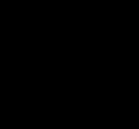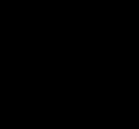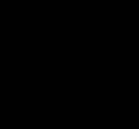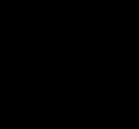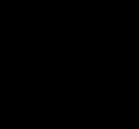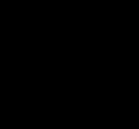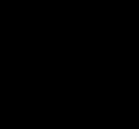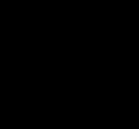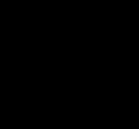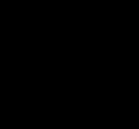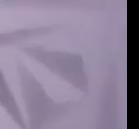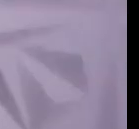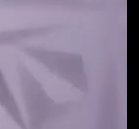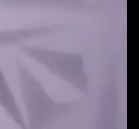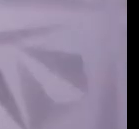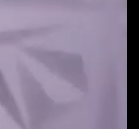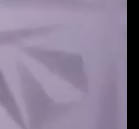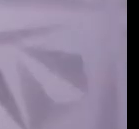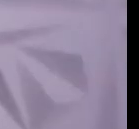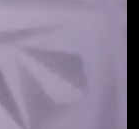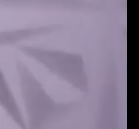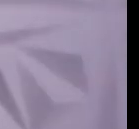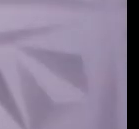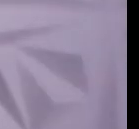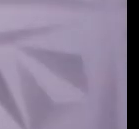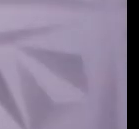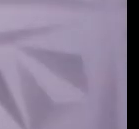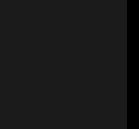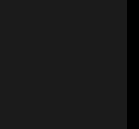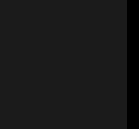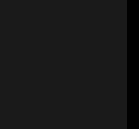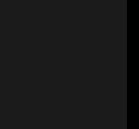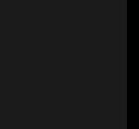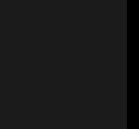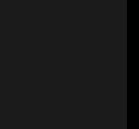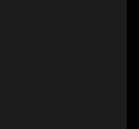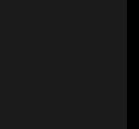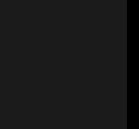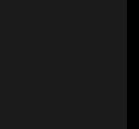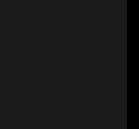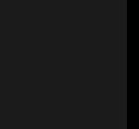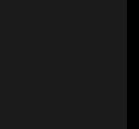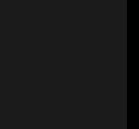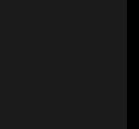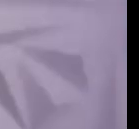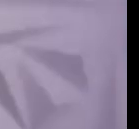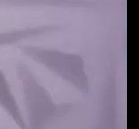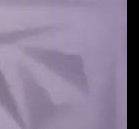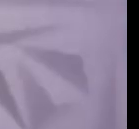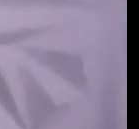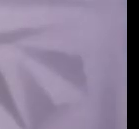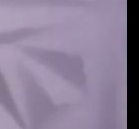un. Por ahí hay un micrófono que entra mucho ruido. A ver si lo podemos detener. Ya he tenido la vasectomía gratis. A